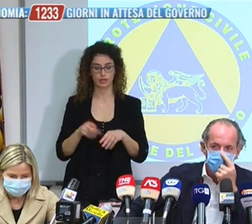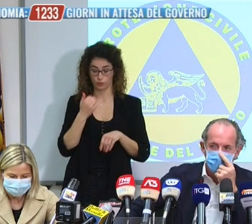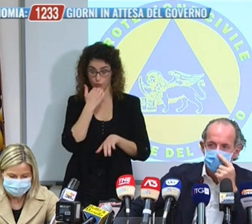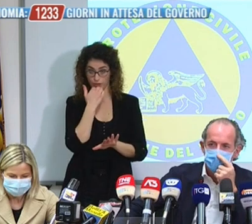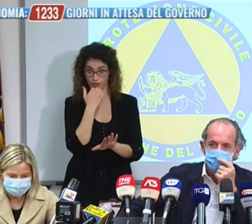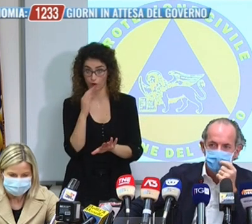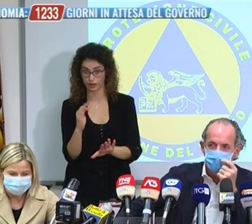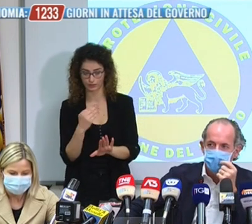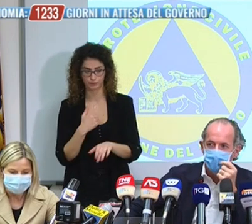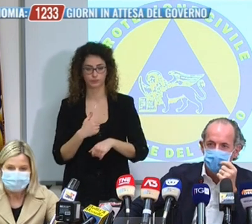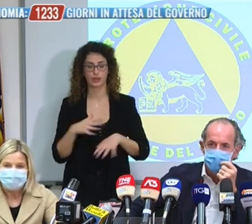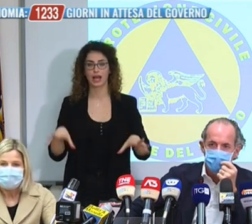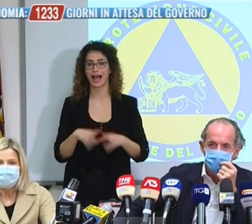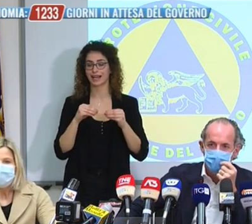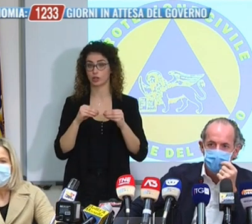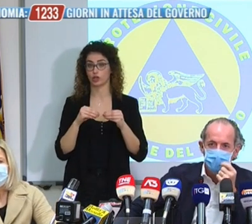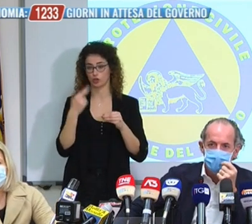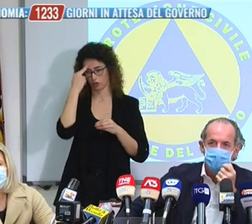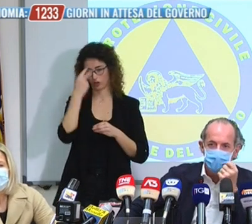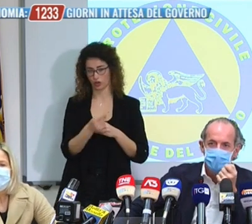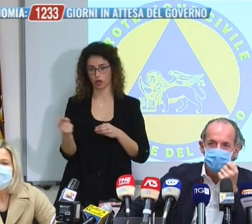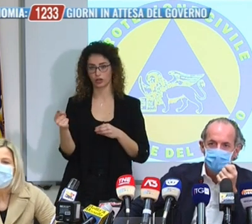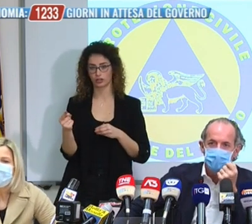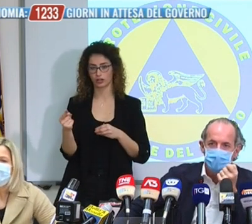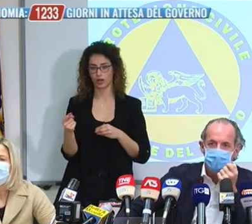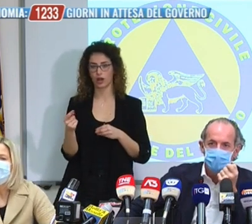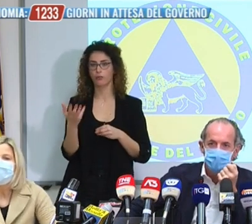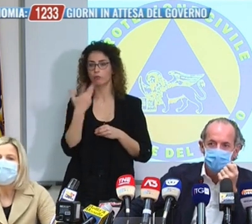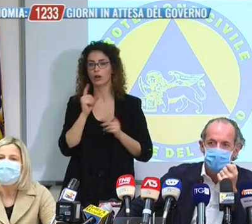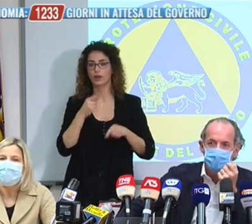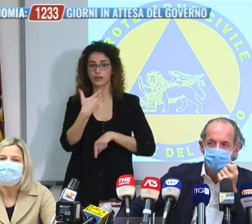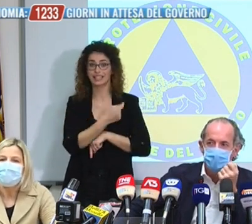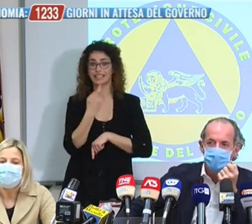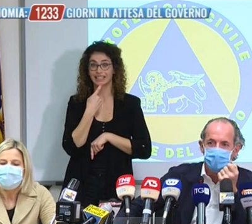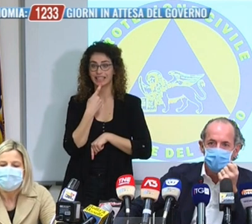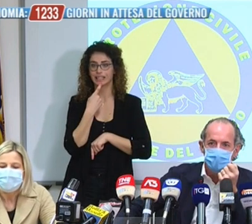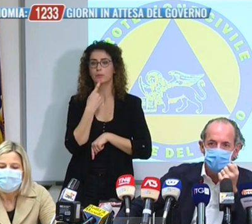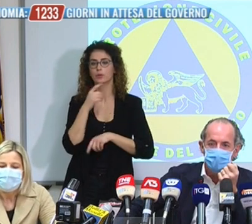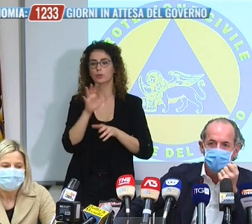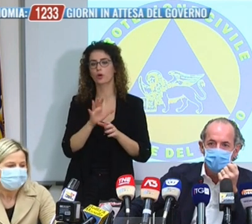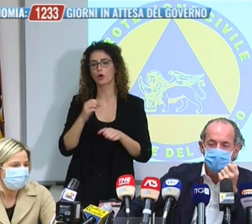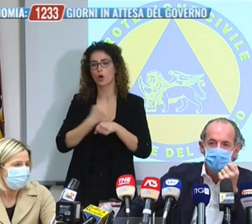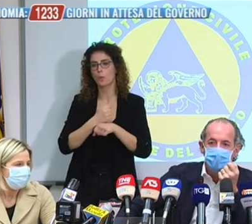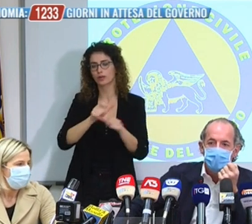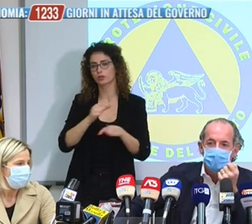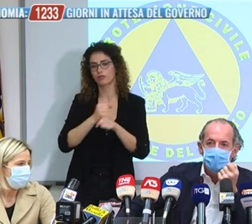Scusami Fois, all'inizio se ti ricordi diciamo, vorremmo riuscire a vaccinare per primi tutti gli operatori del mondo turistico,